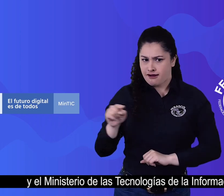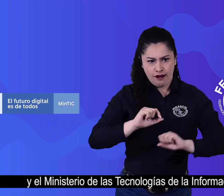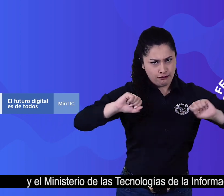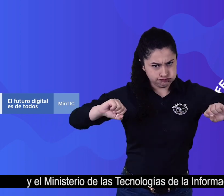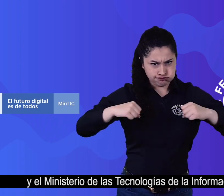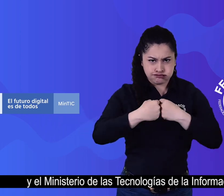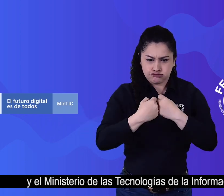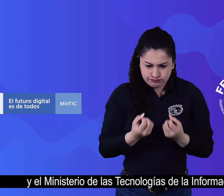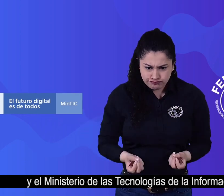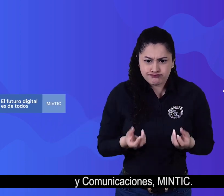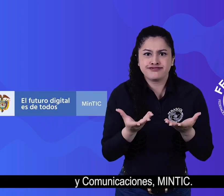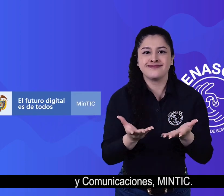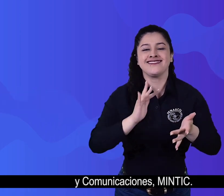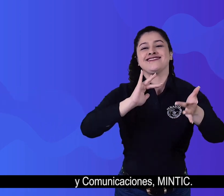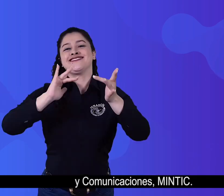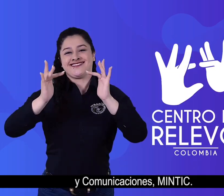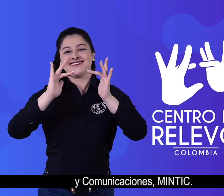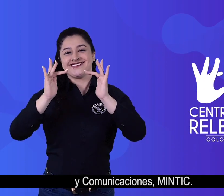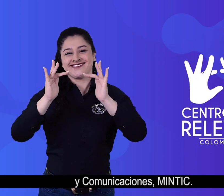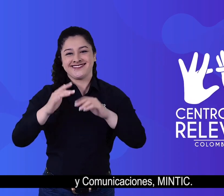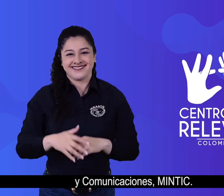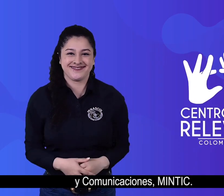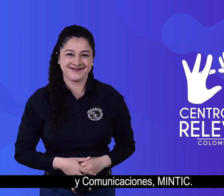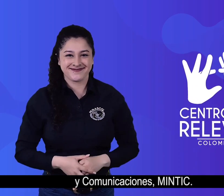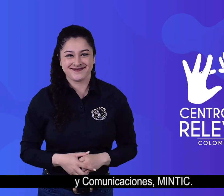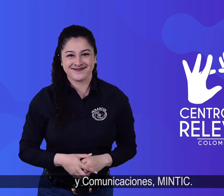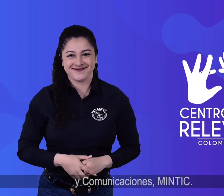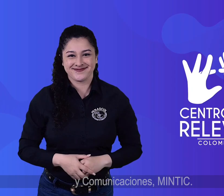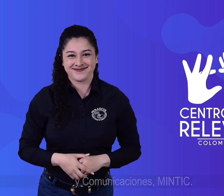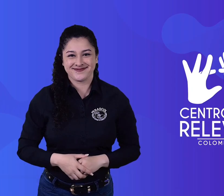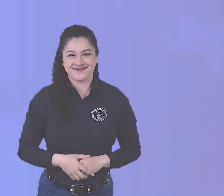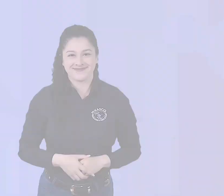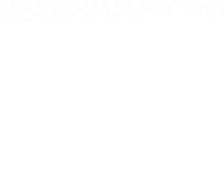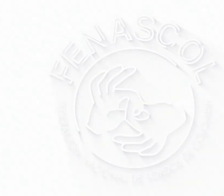Tecnologías de la Información y Comunicaciones, MINTIC.